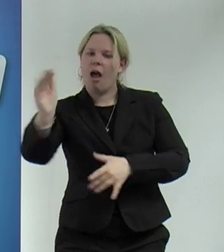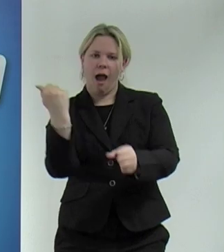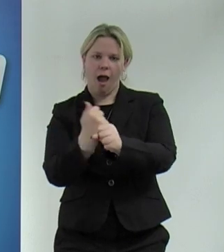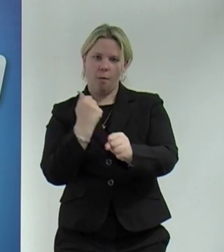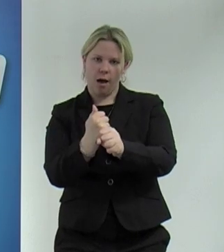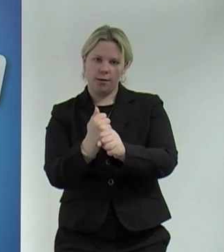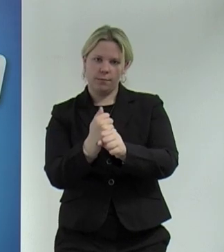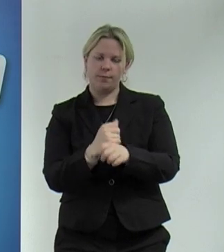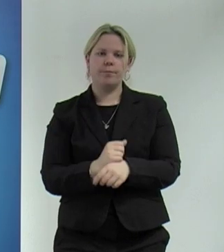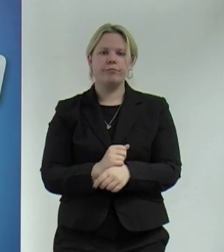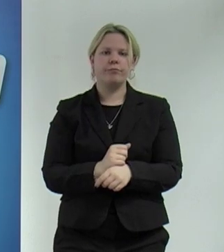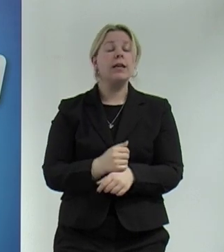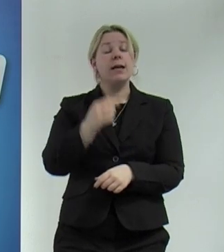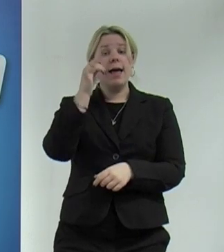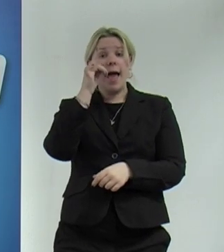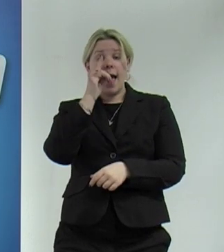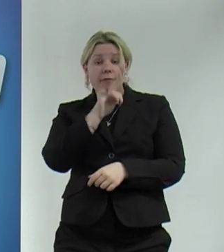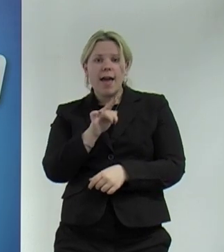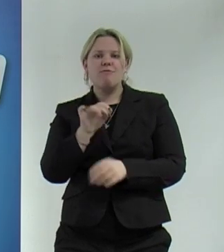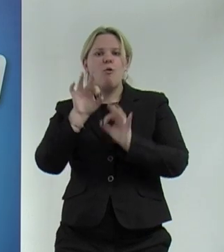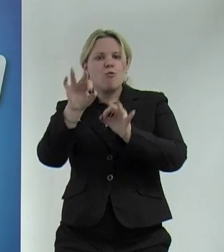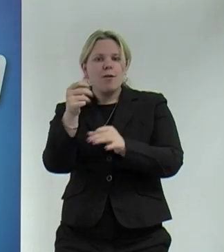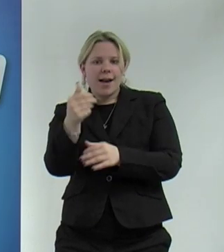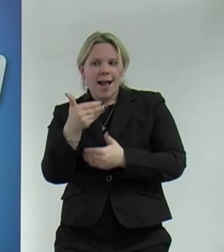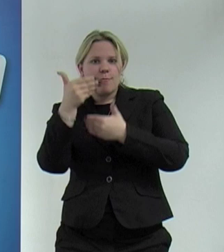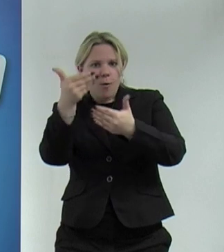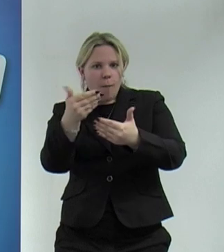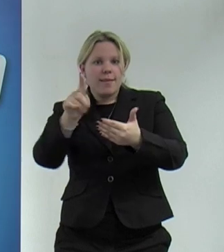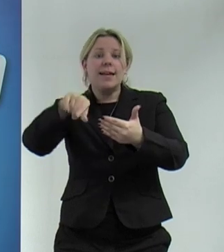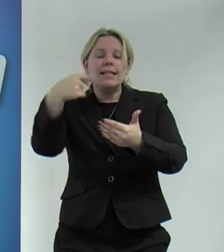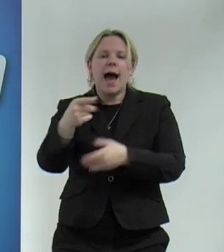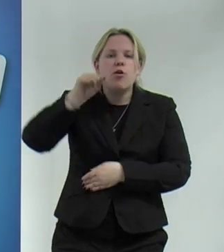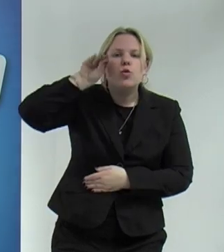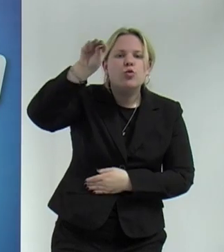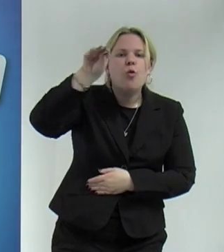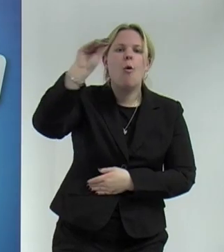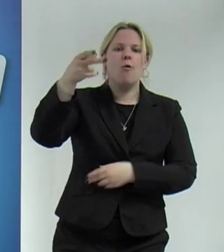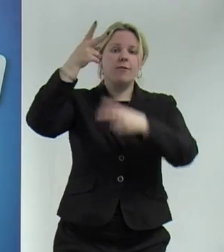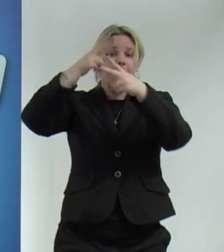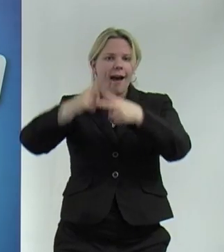Menschen gut bezahlte Arbeit haben, dann bekommen sie später auch eine gute Rente.